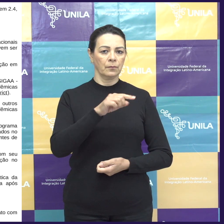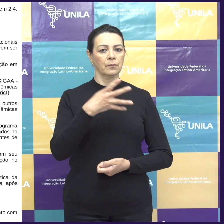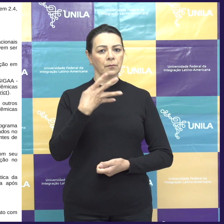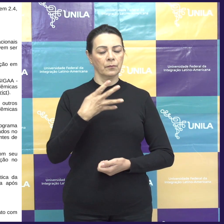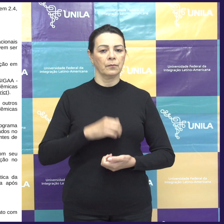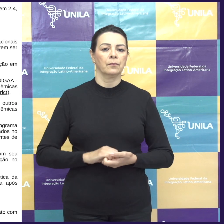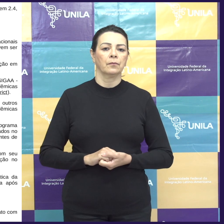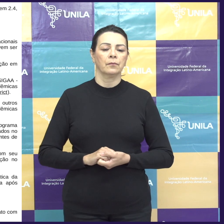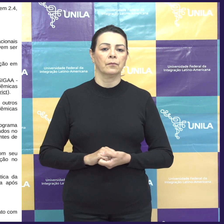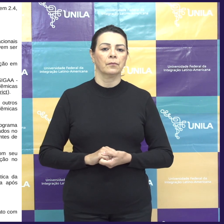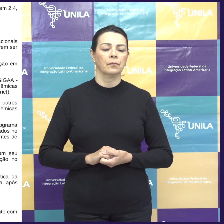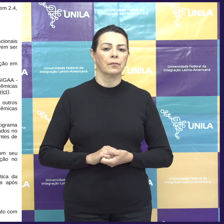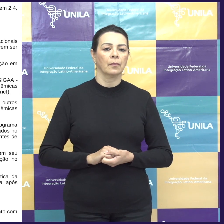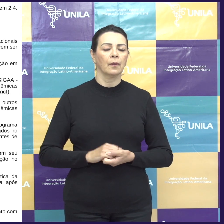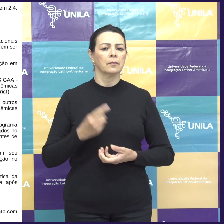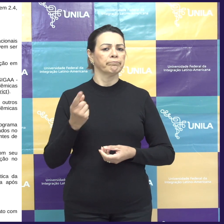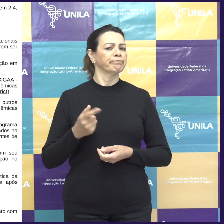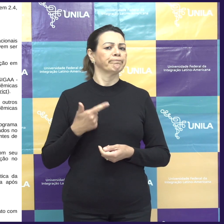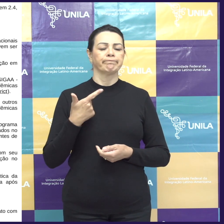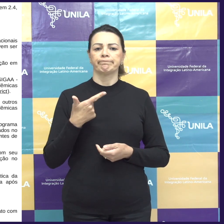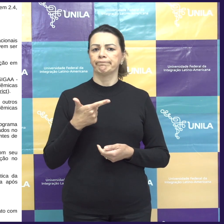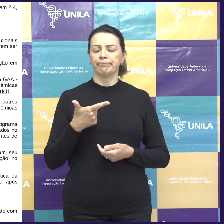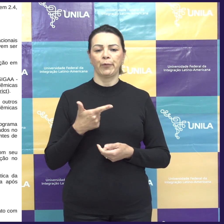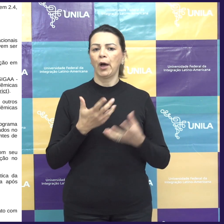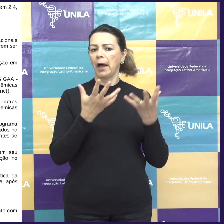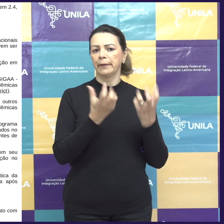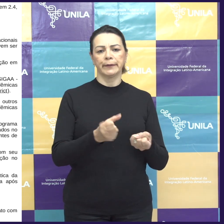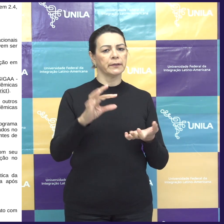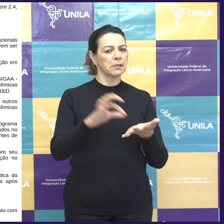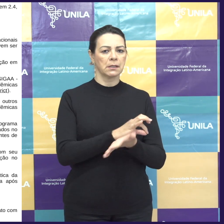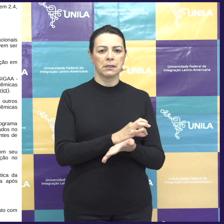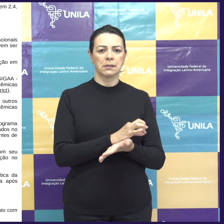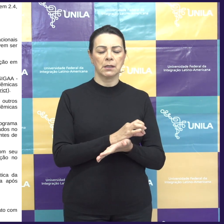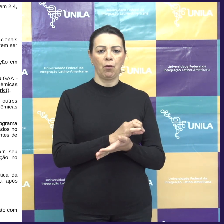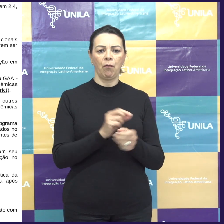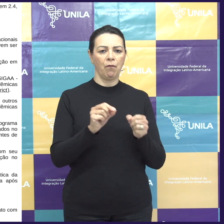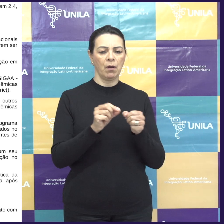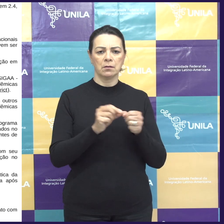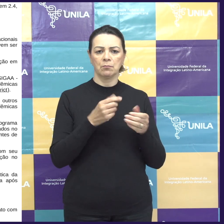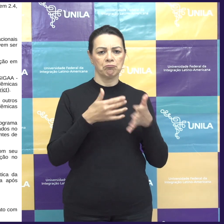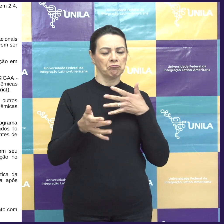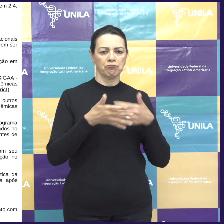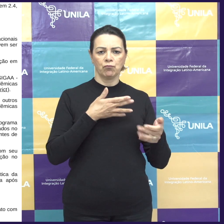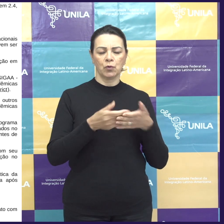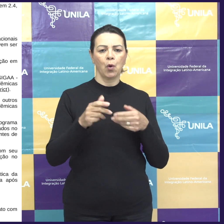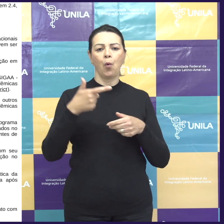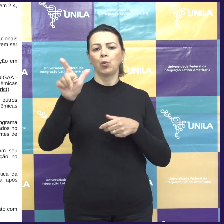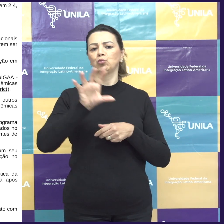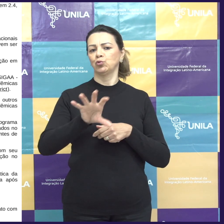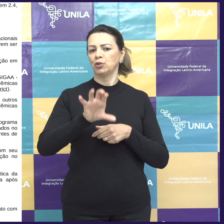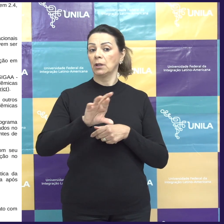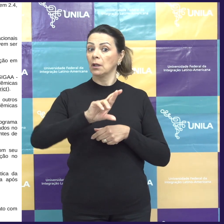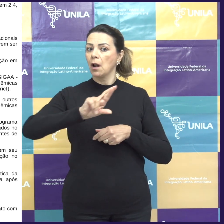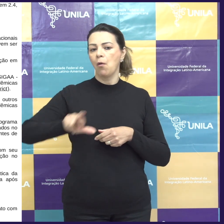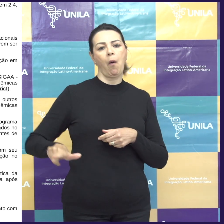4.4. Sobre hipótese alguma, serão aceitas inscrições realizadas por quaisquer outros meios que